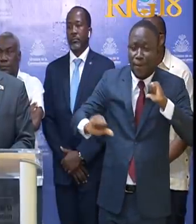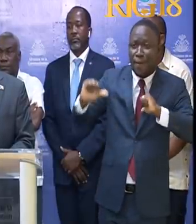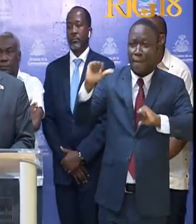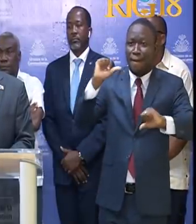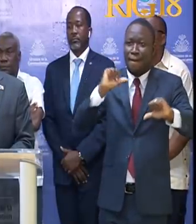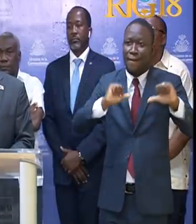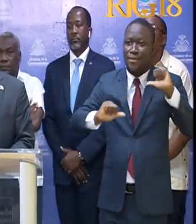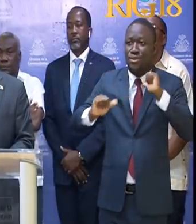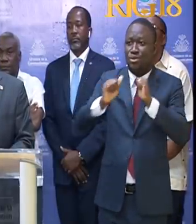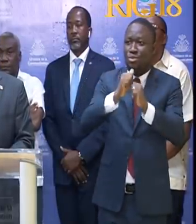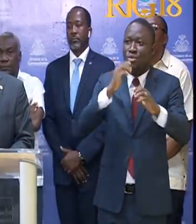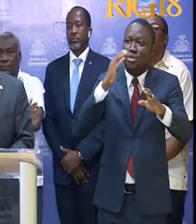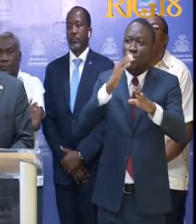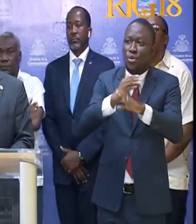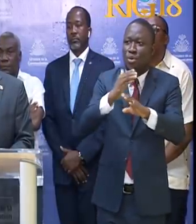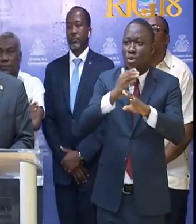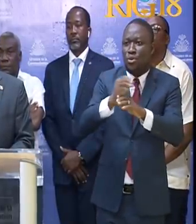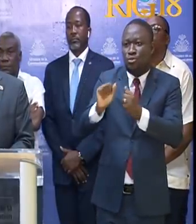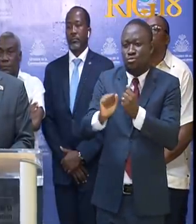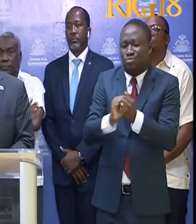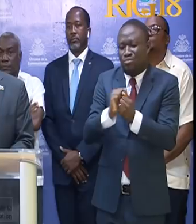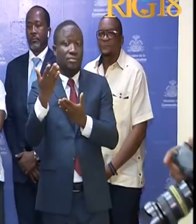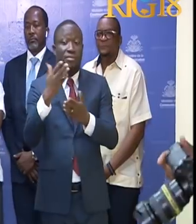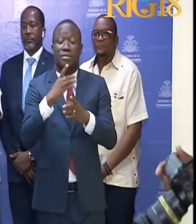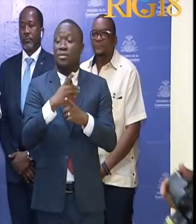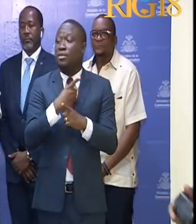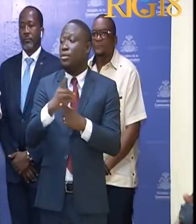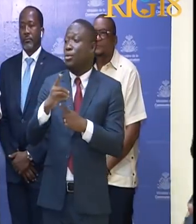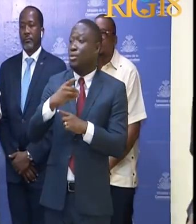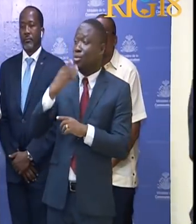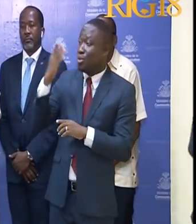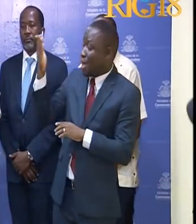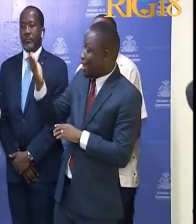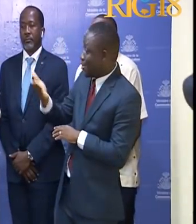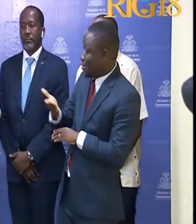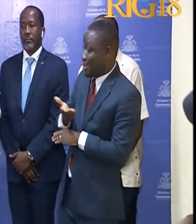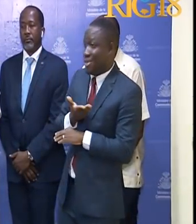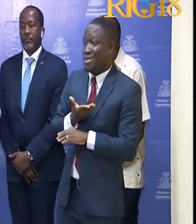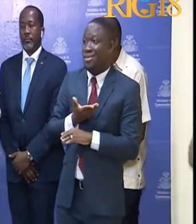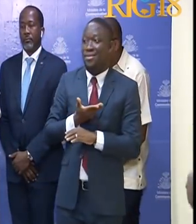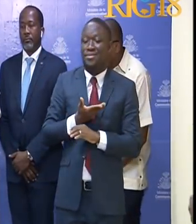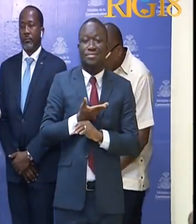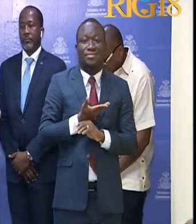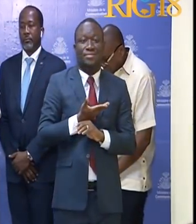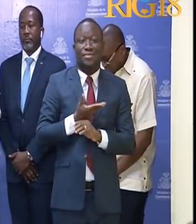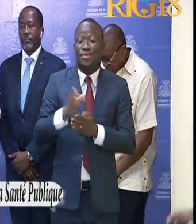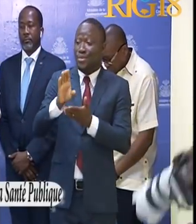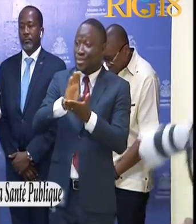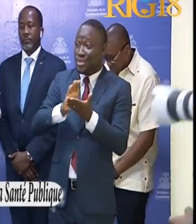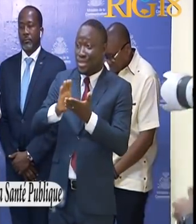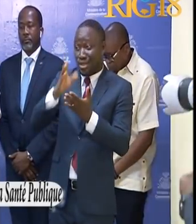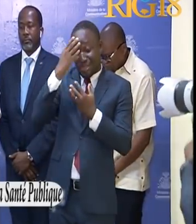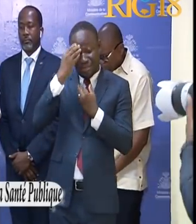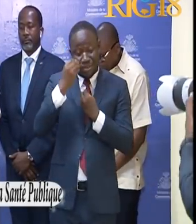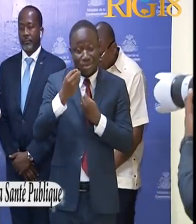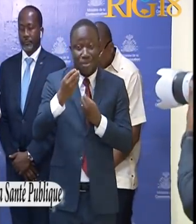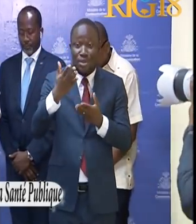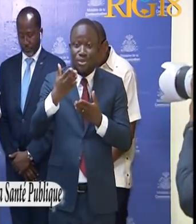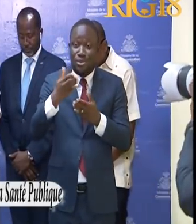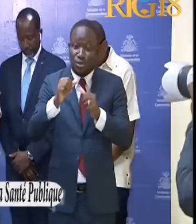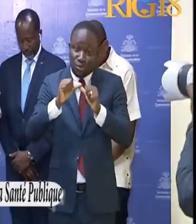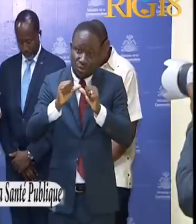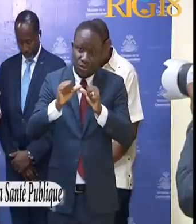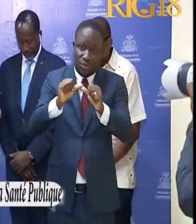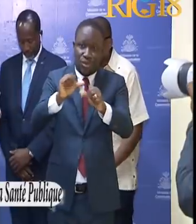commune contre la pandémie du coronavirus. Nous accueillons favorablement centre d'information permanente